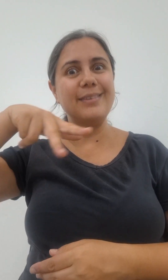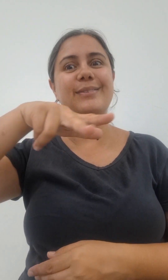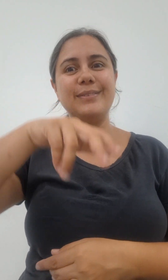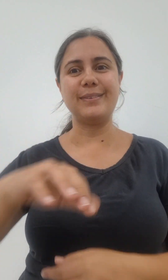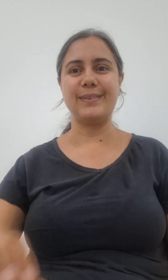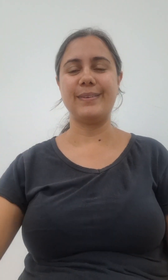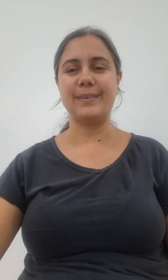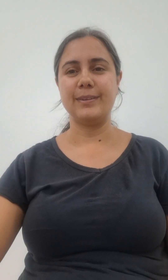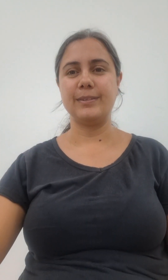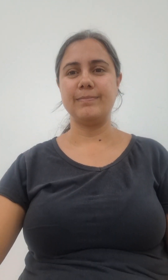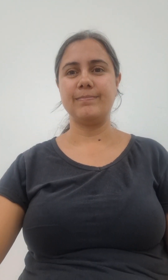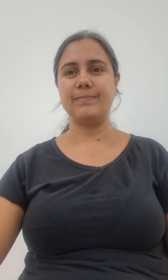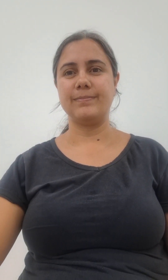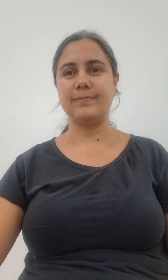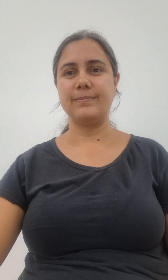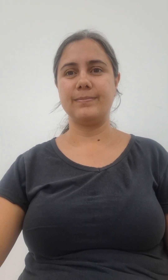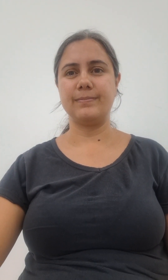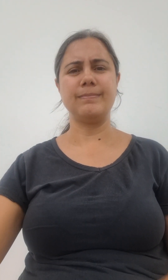E foi um milagre, o homem andou mesmo.